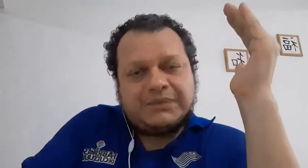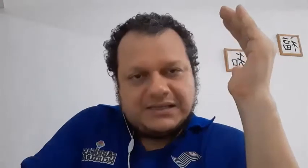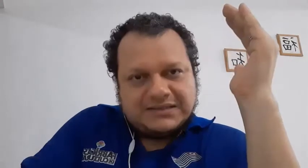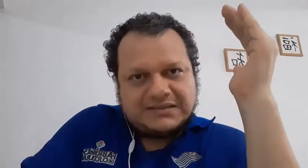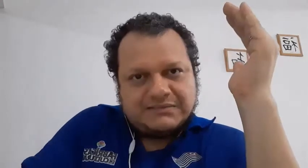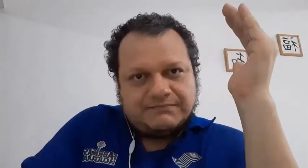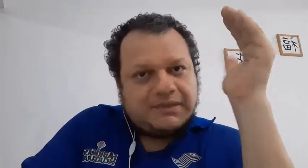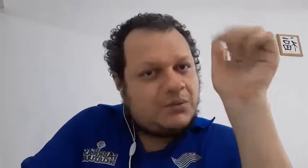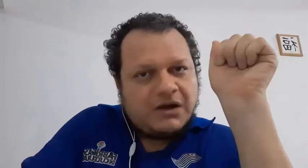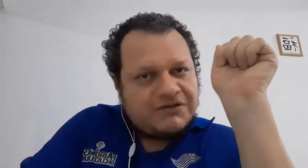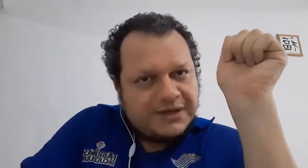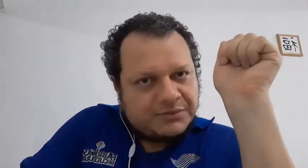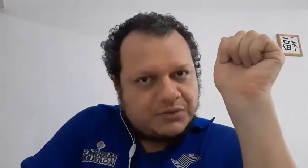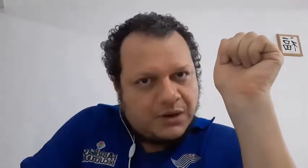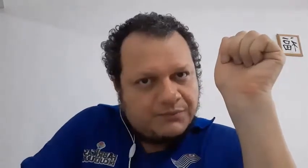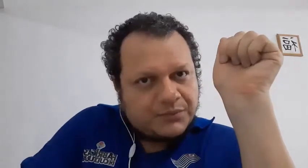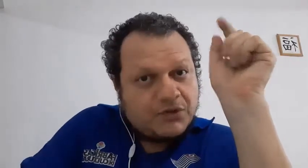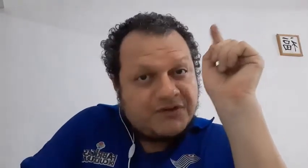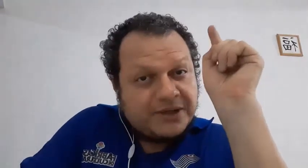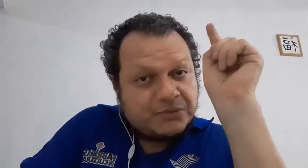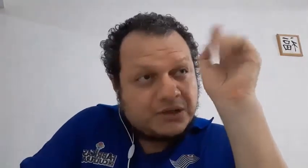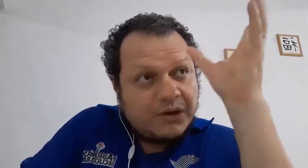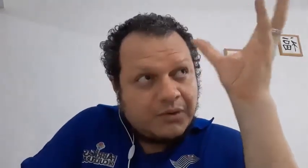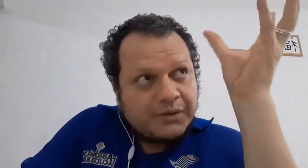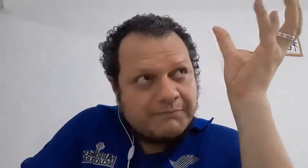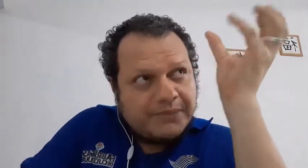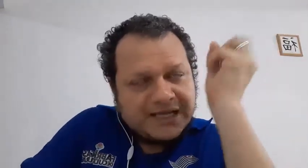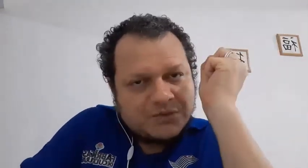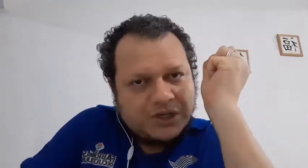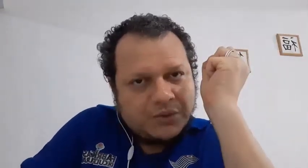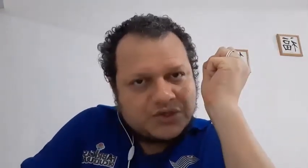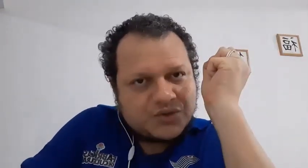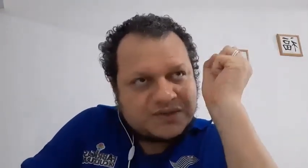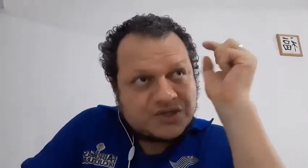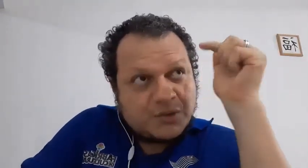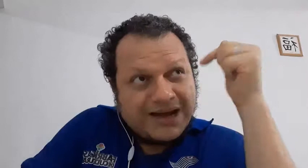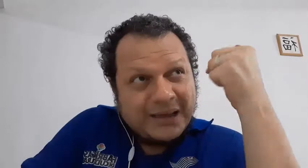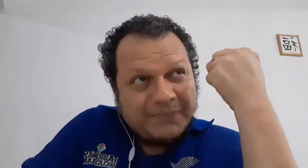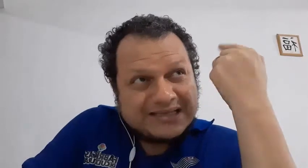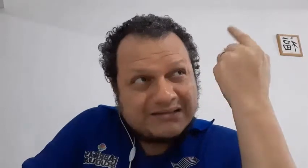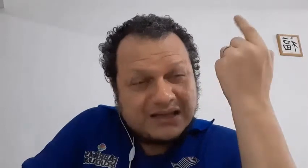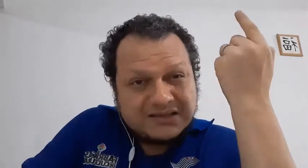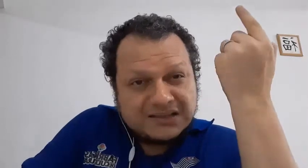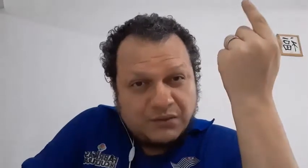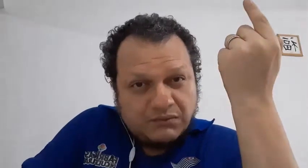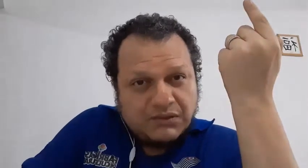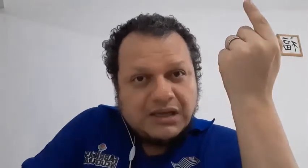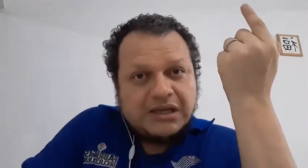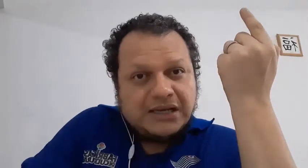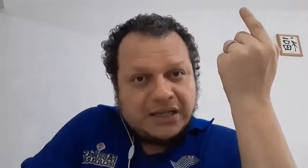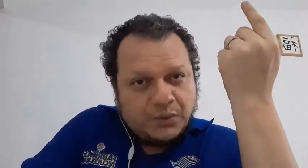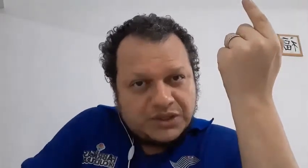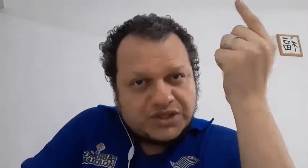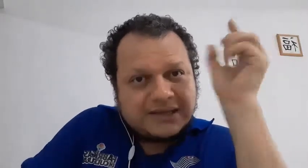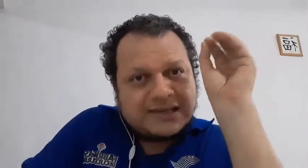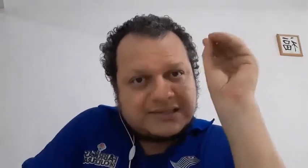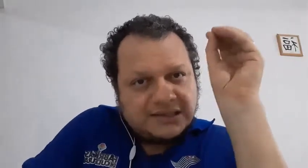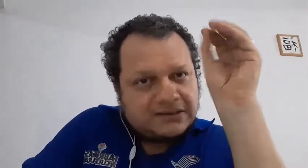Libras não é alfabeto manual. O alfabeto manual é um empréstimo linguístico, ou seja, uma representação linguística das letras